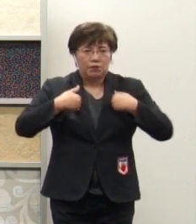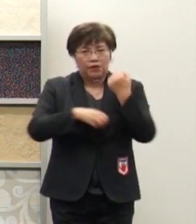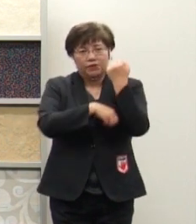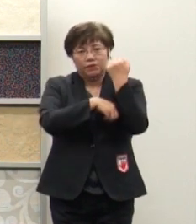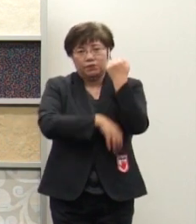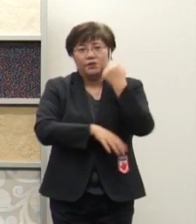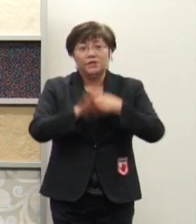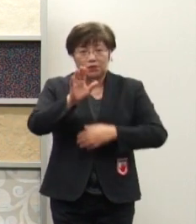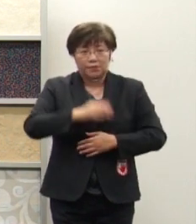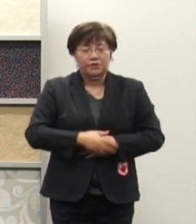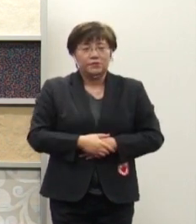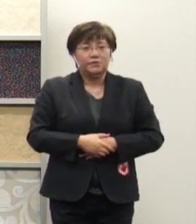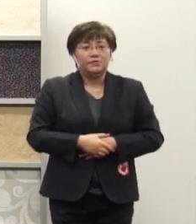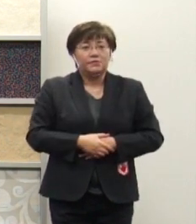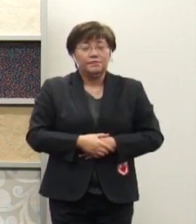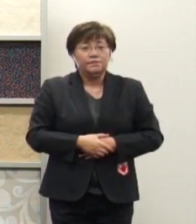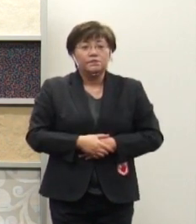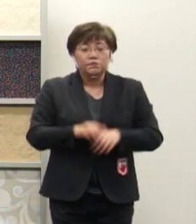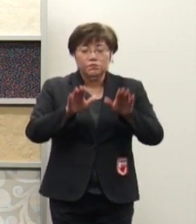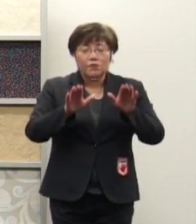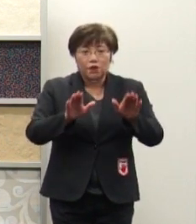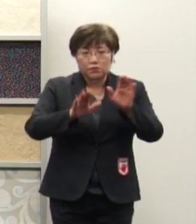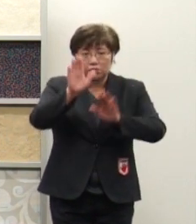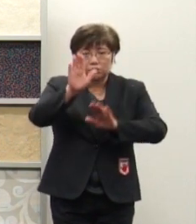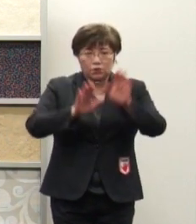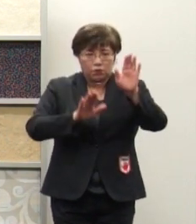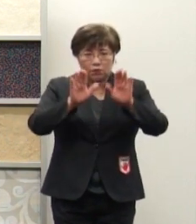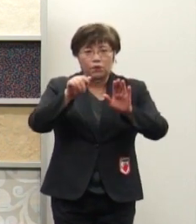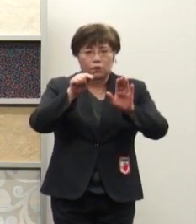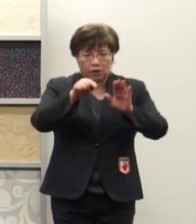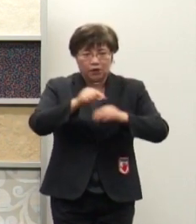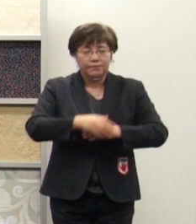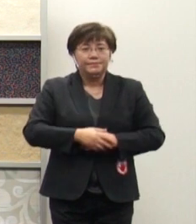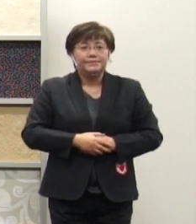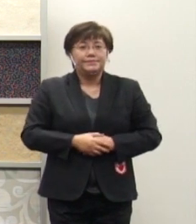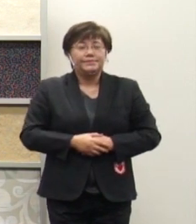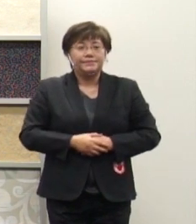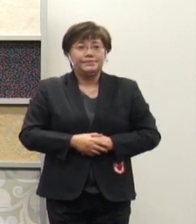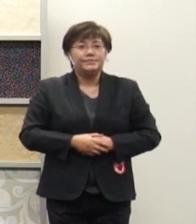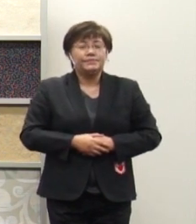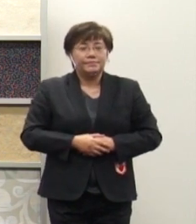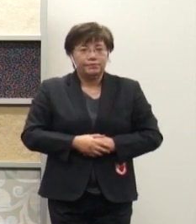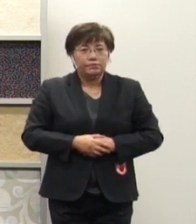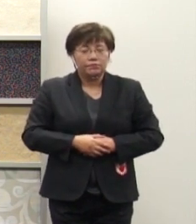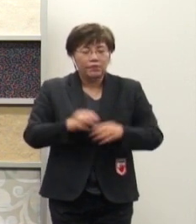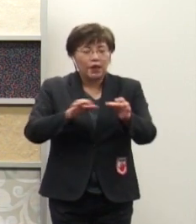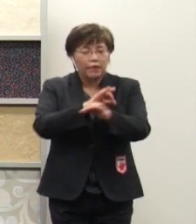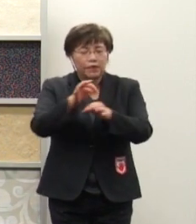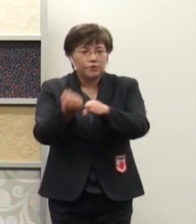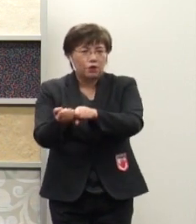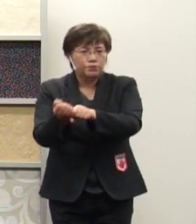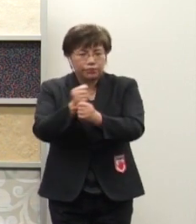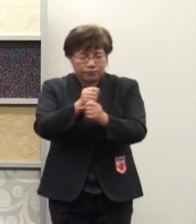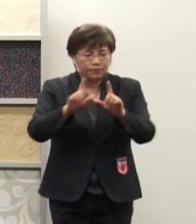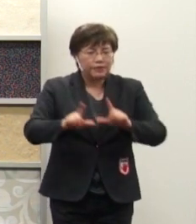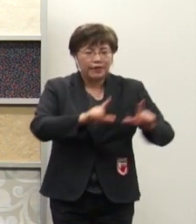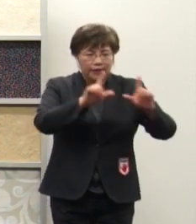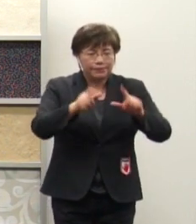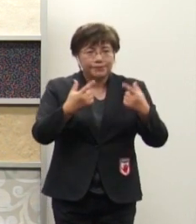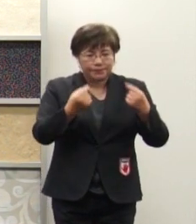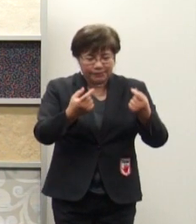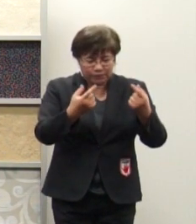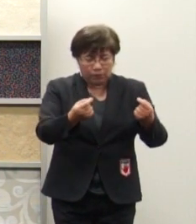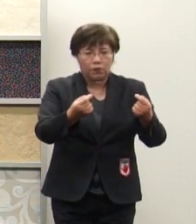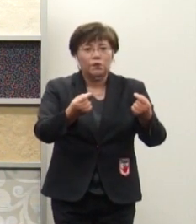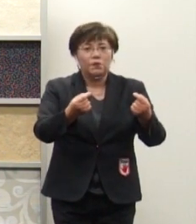。現下の状況に関しましては、経済回復あるいは生活回復に向けて段